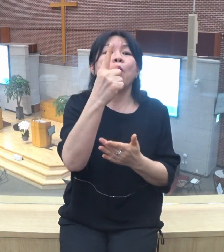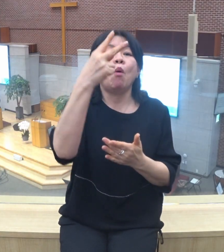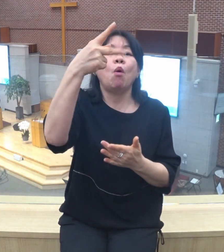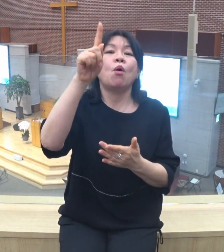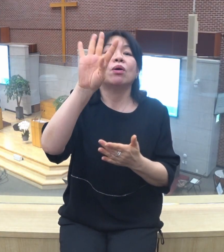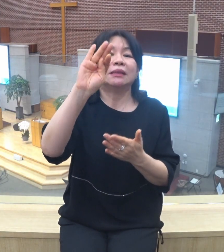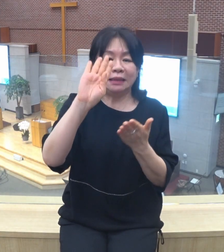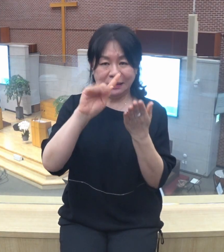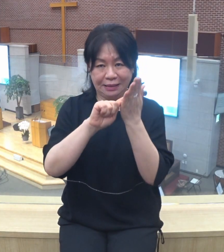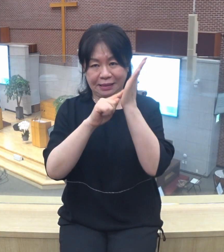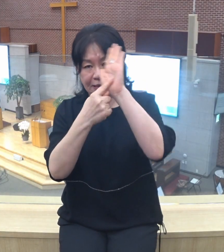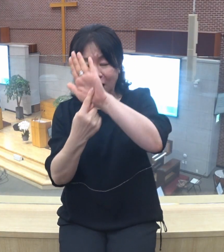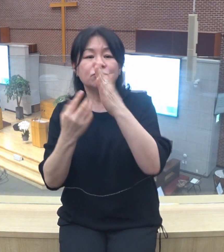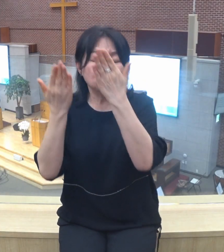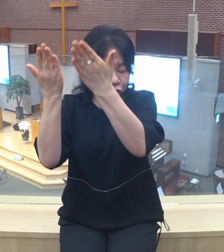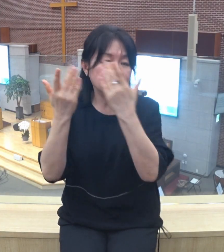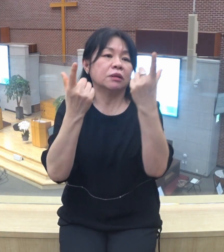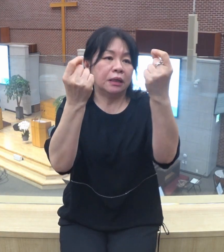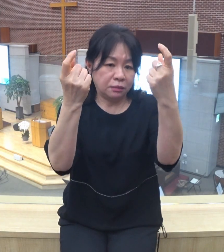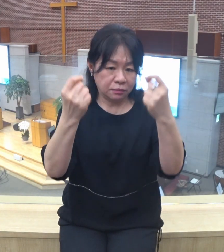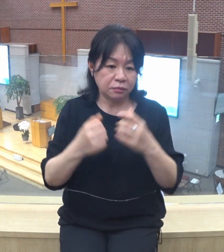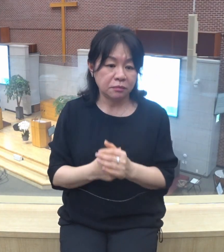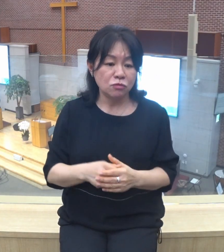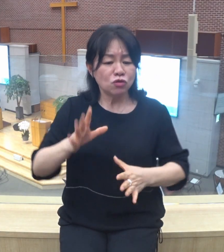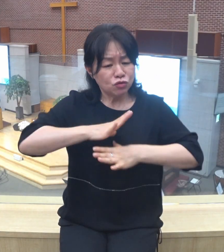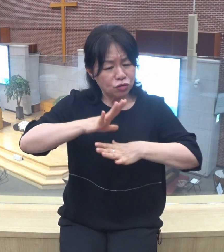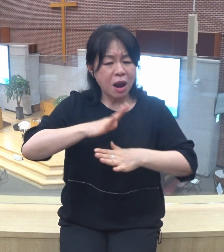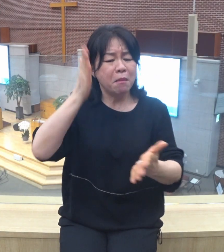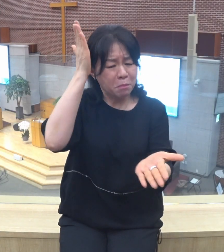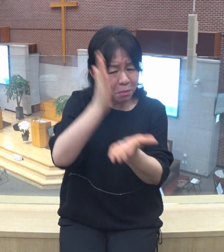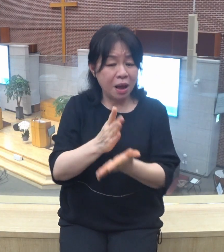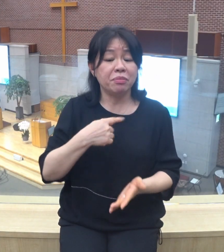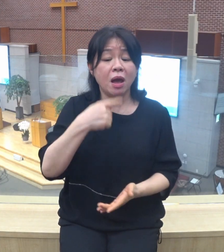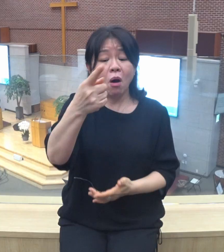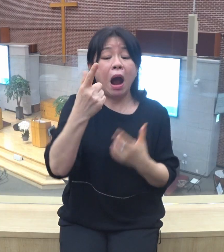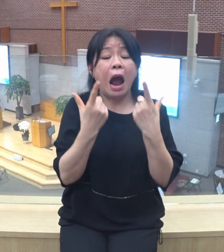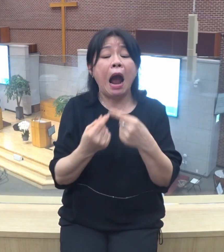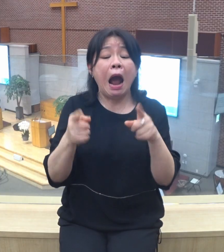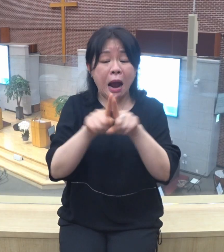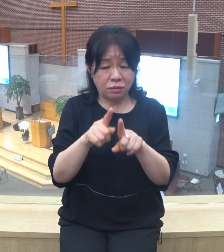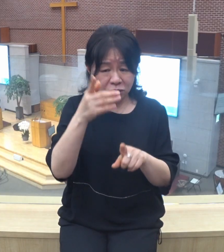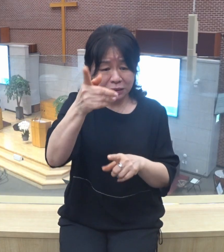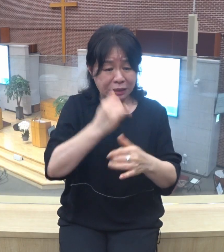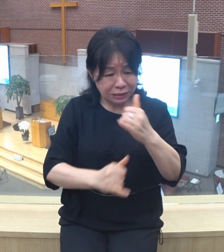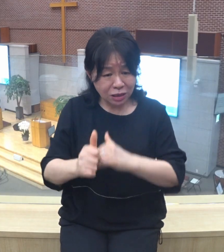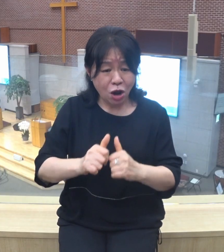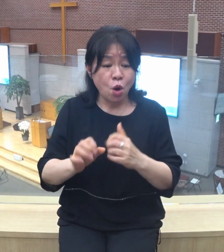읽어보겠습니다. 두려워하지 말라. 내가 너와 함께하며 내